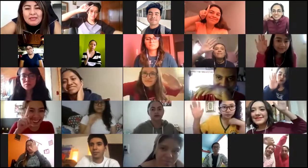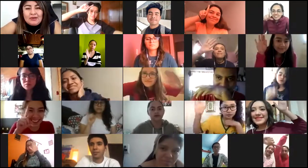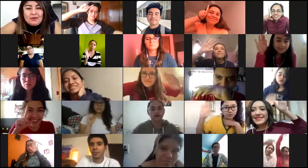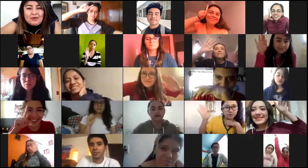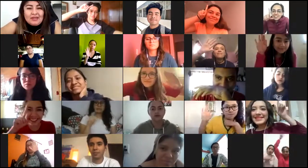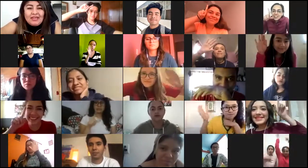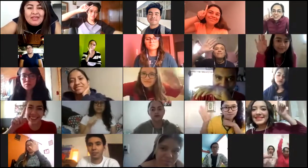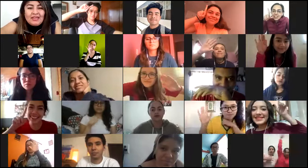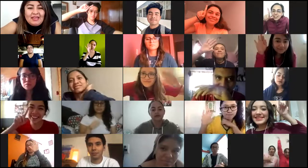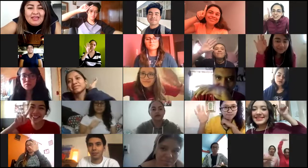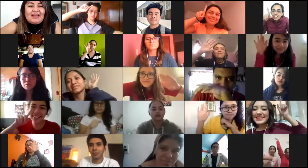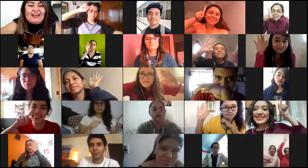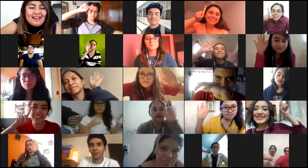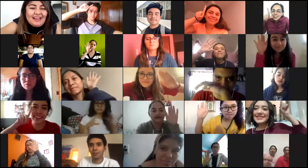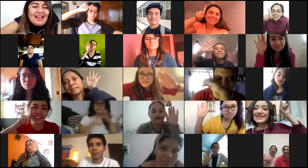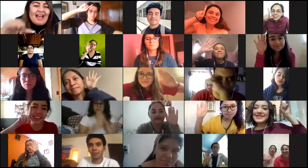Ok.